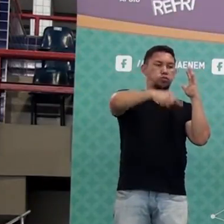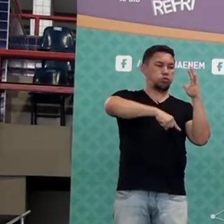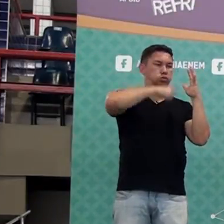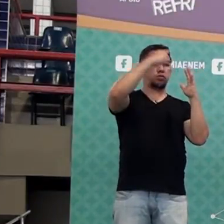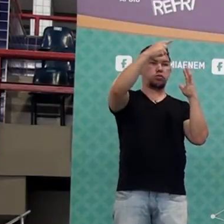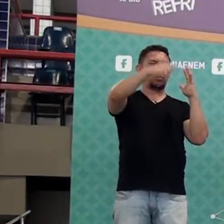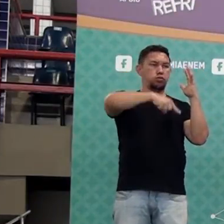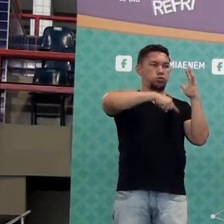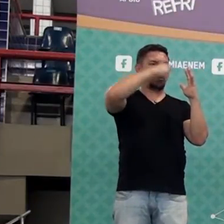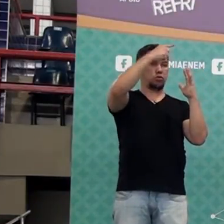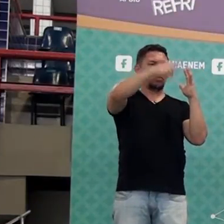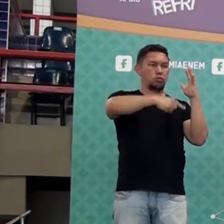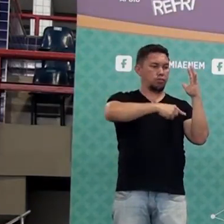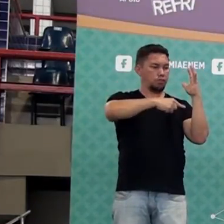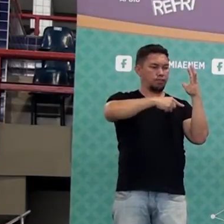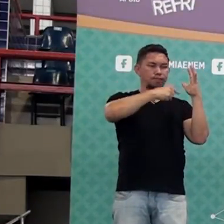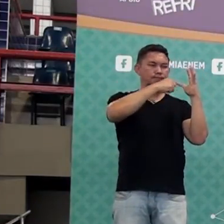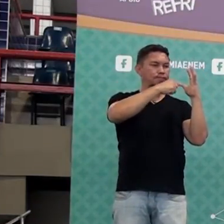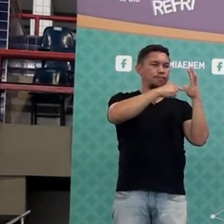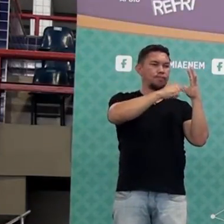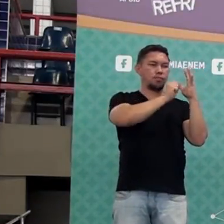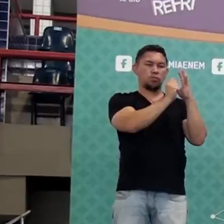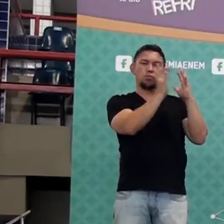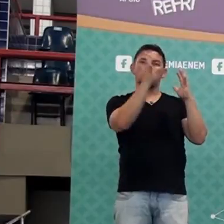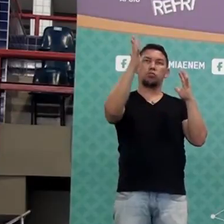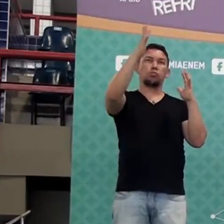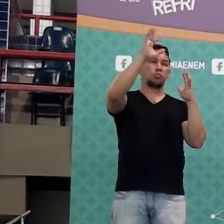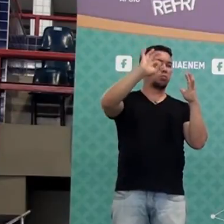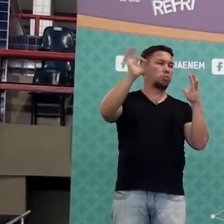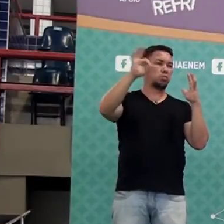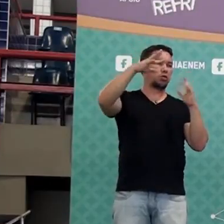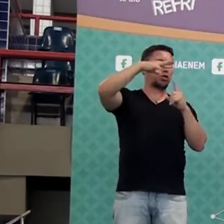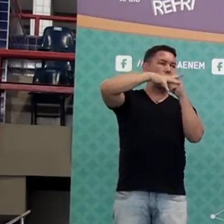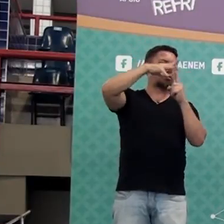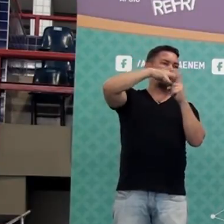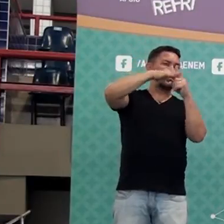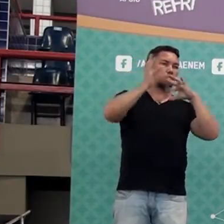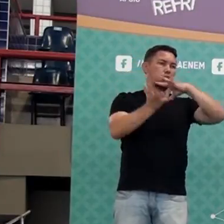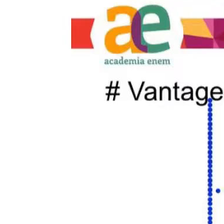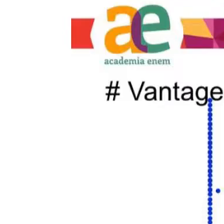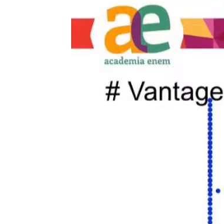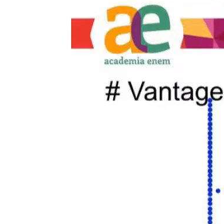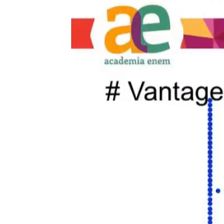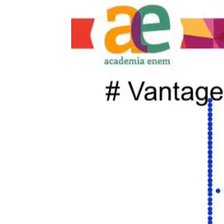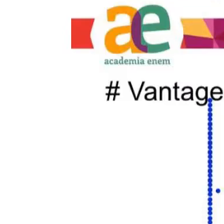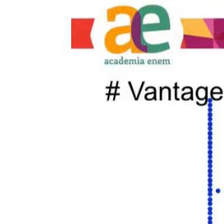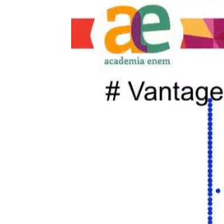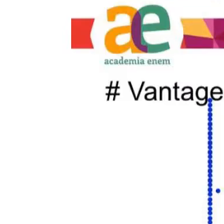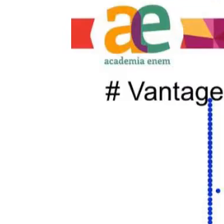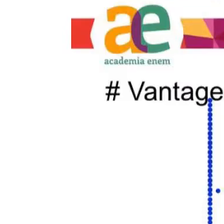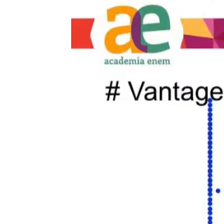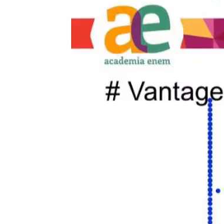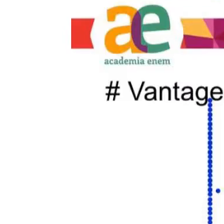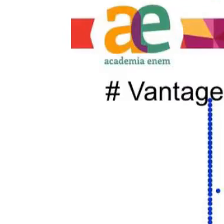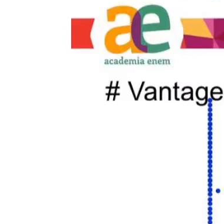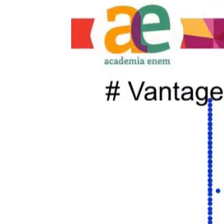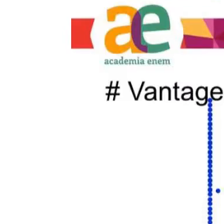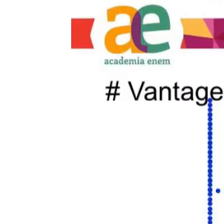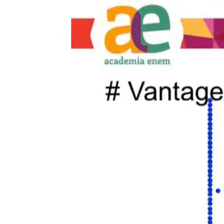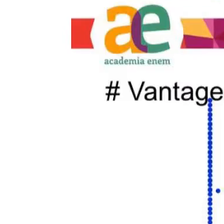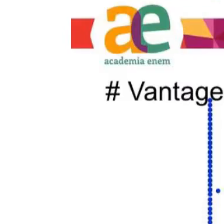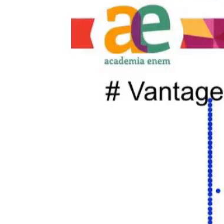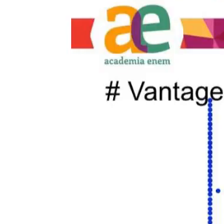dos aerogeradores, não há liberação de gases de efeito estufa. Terceira grande vantagem, não